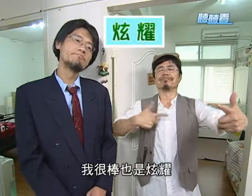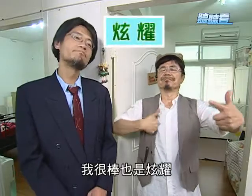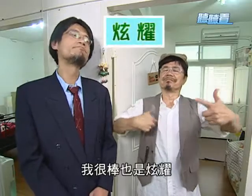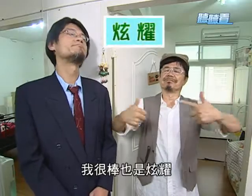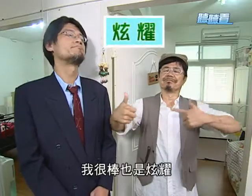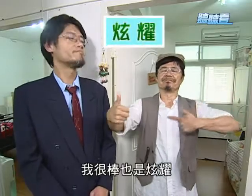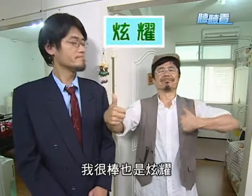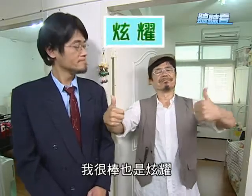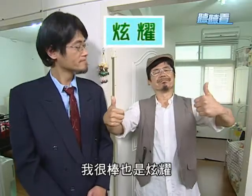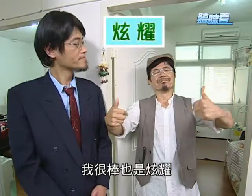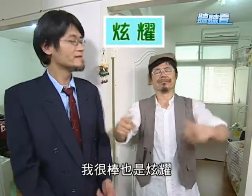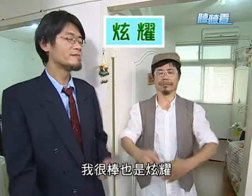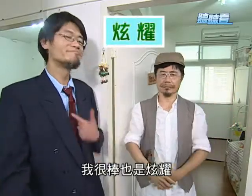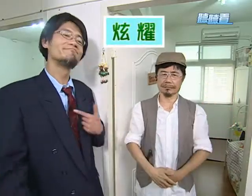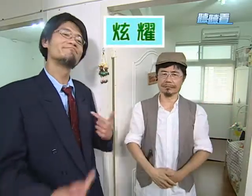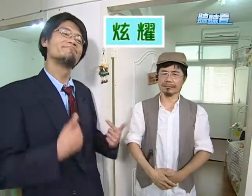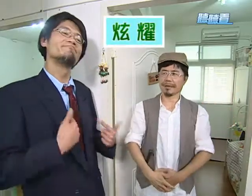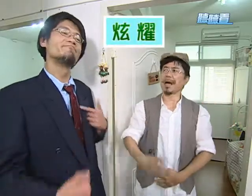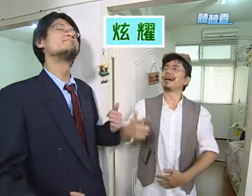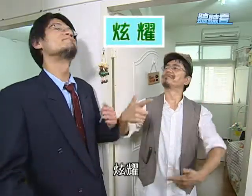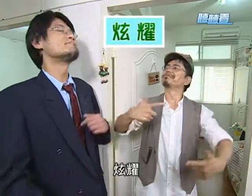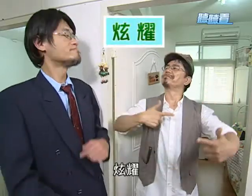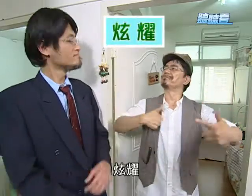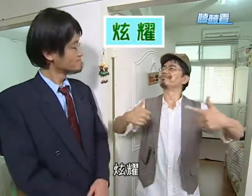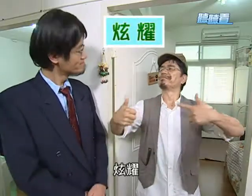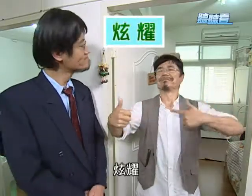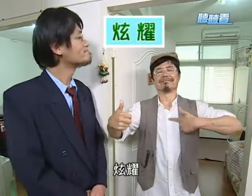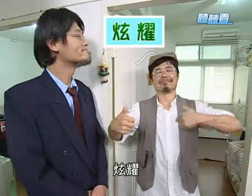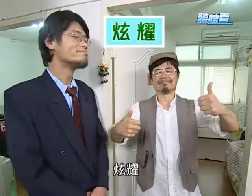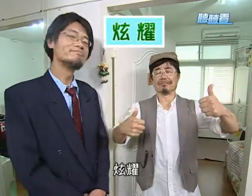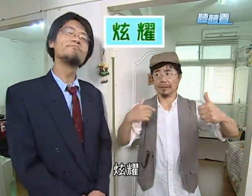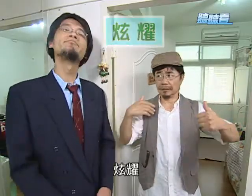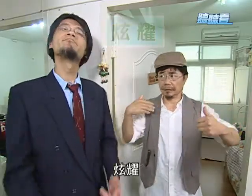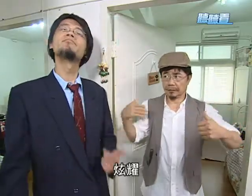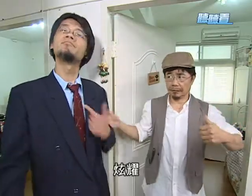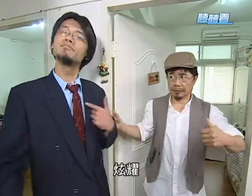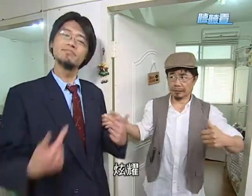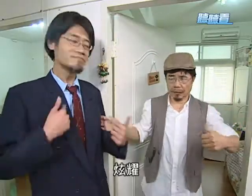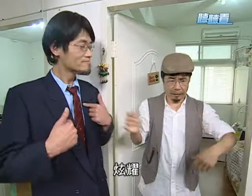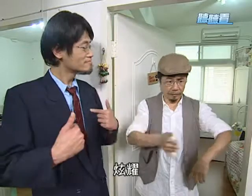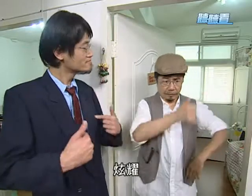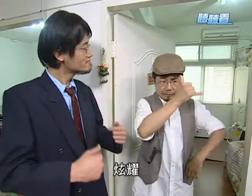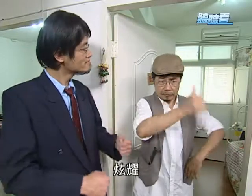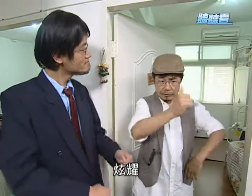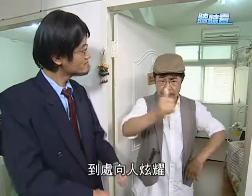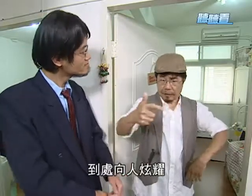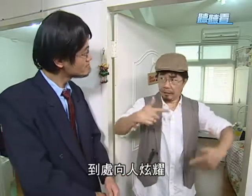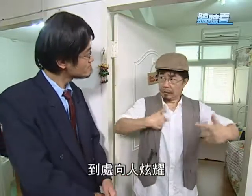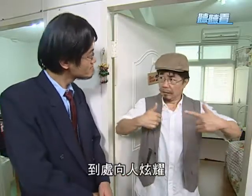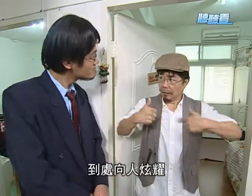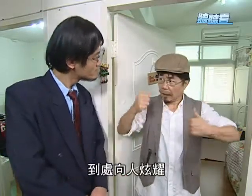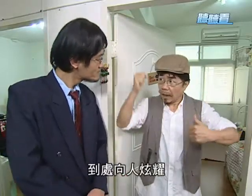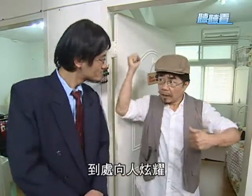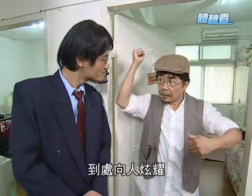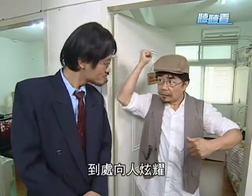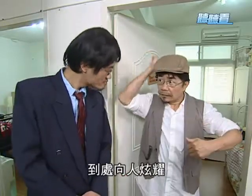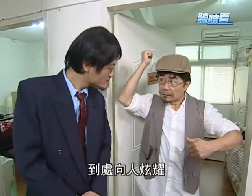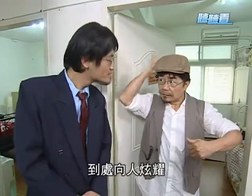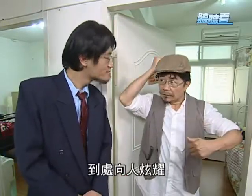是炫耀，炫耀，炫耀，炫耀，到处向人炫耀。记